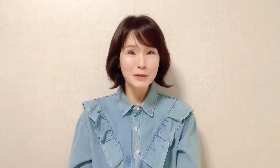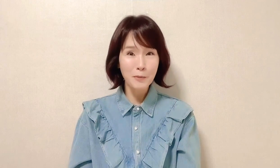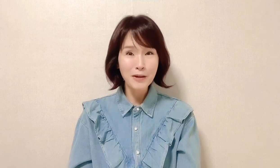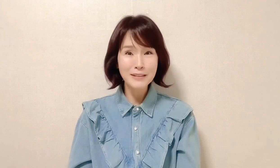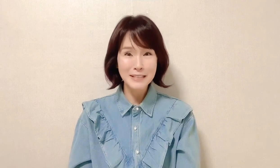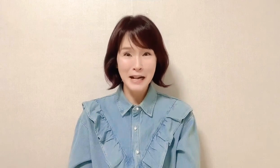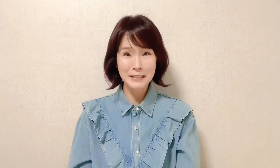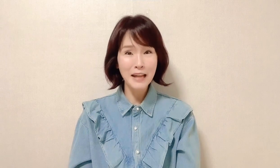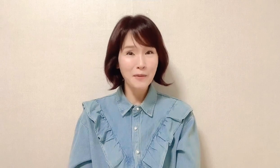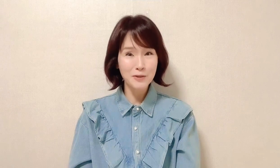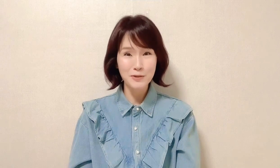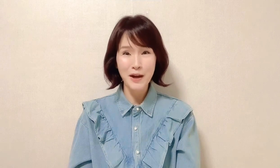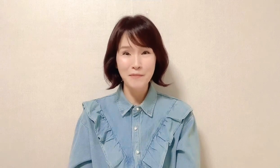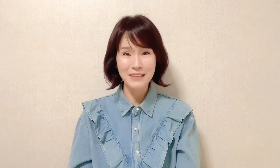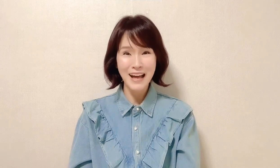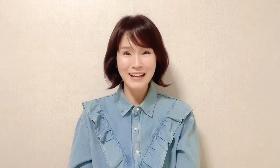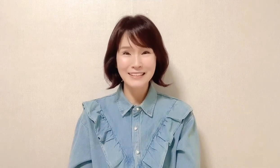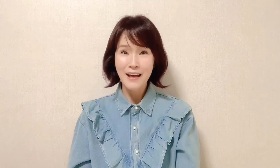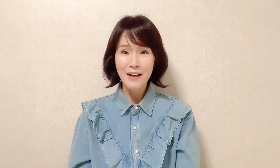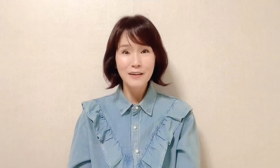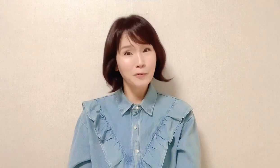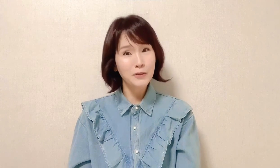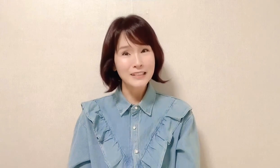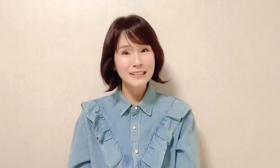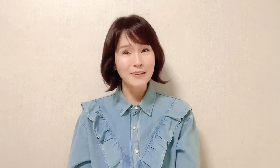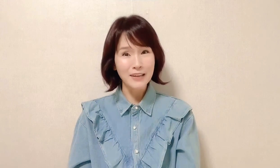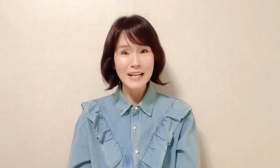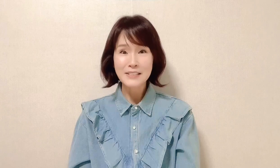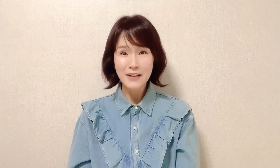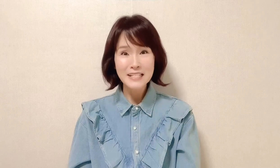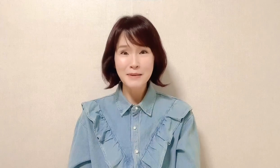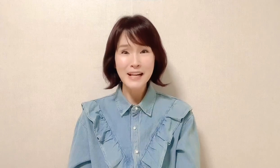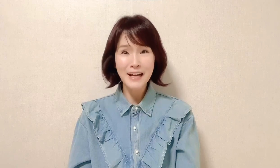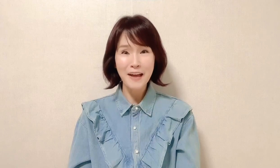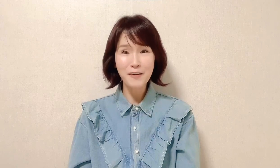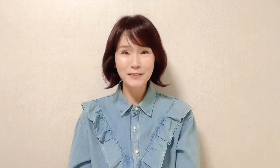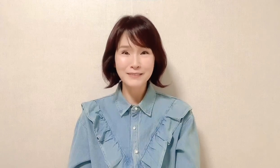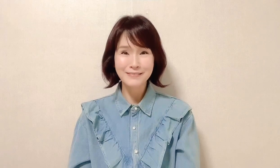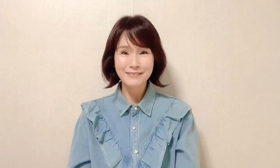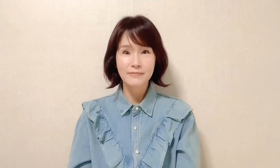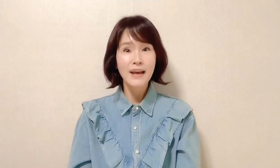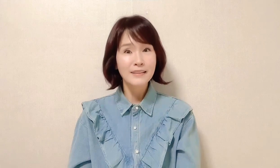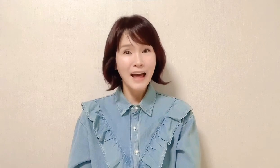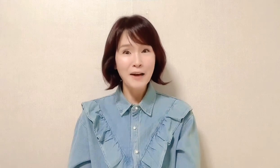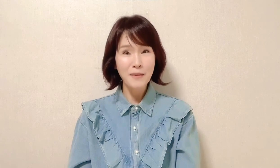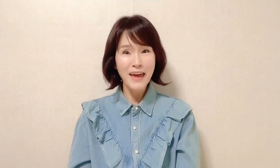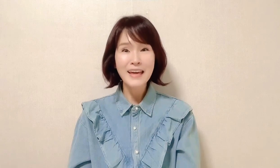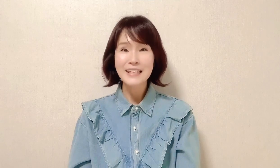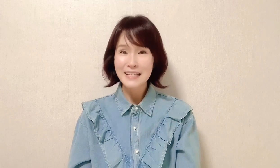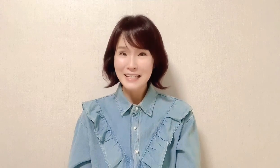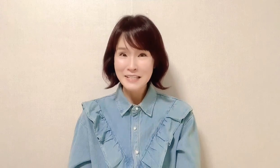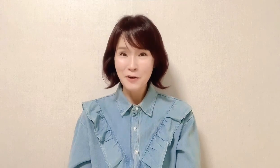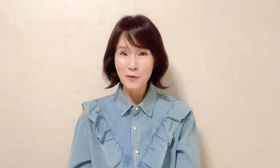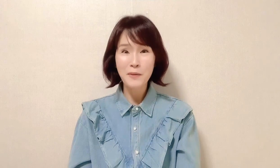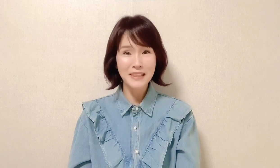표현하시려면 잘 따라와 주셔야 합니다. 오늘은 이렇게 1절까지만 할까요? 다음에 2절로 만나